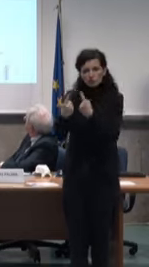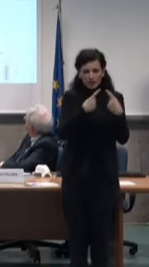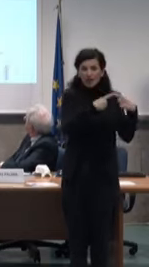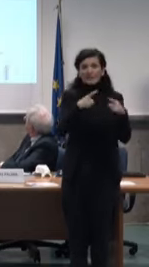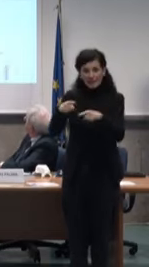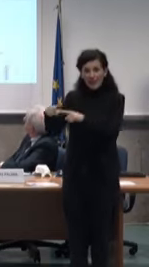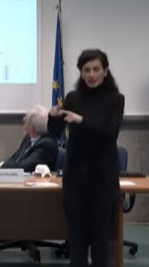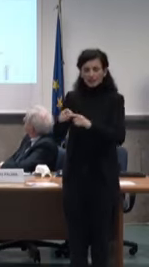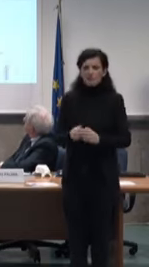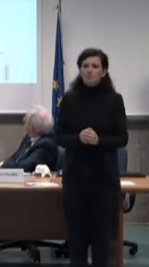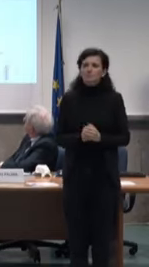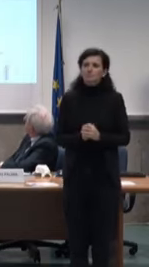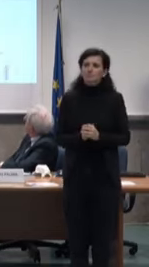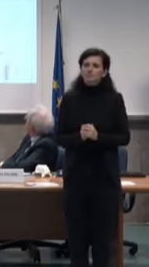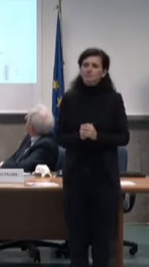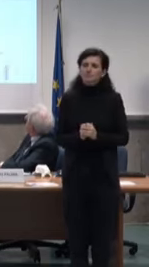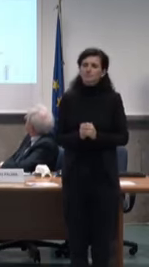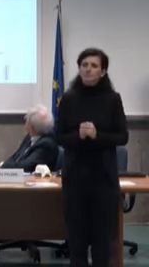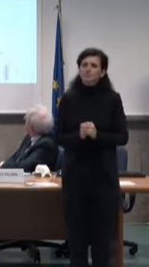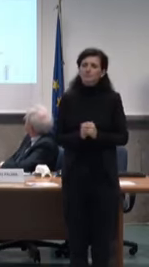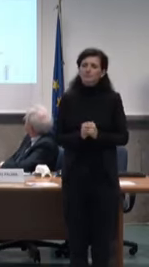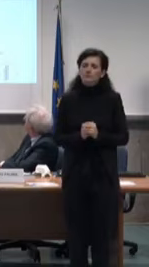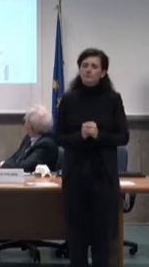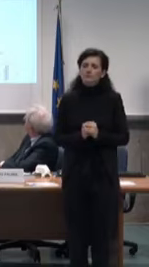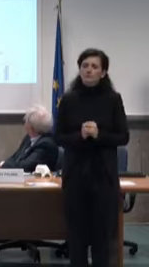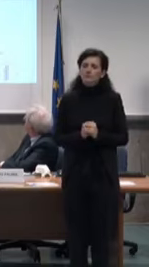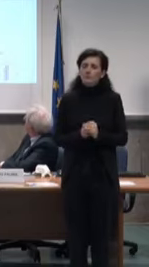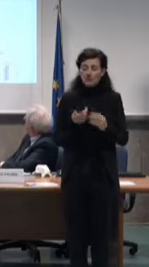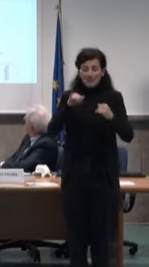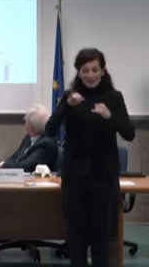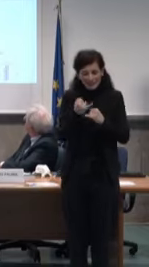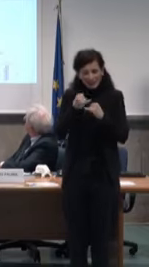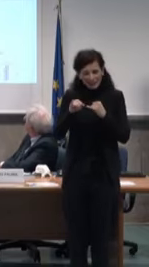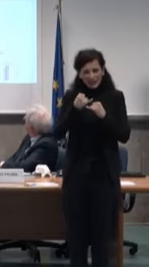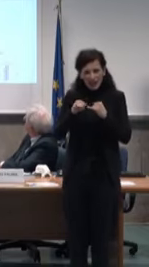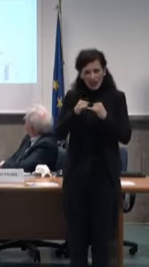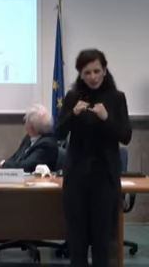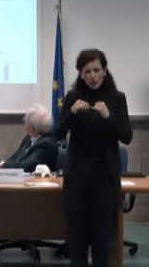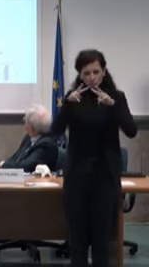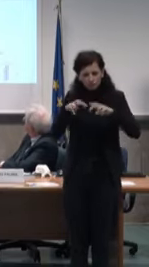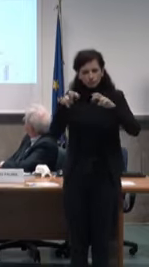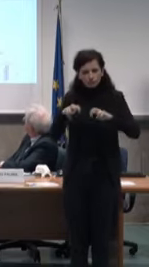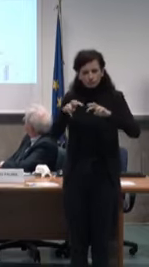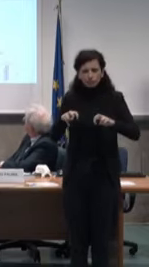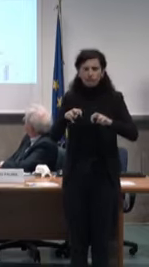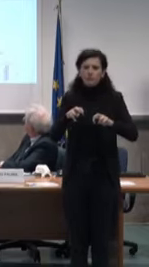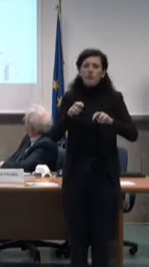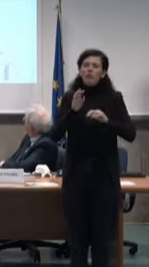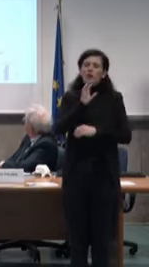infezioni quando entriamo nel dettaglio anche qui su questo si declini ancora più concretamente nei profili di ogni regione